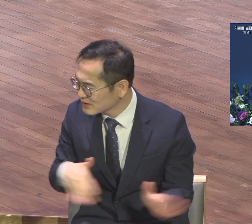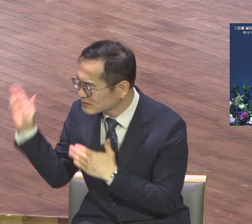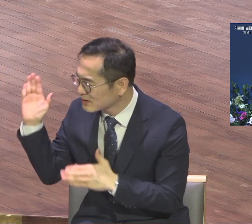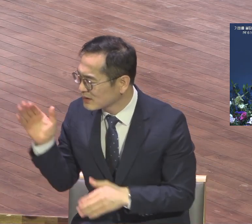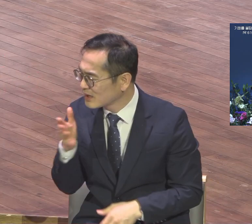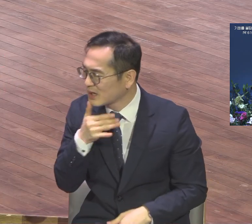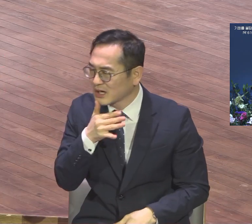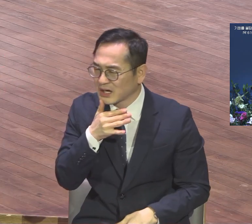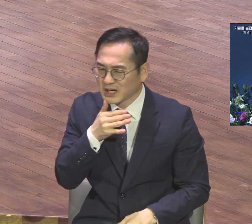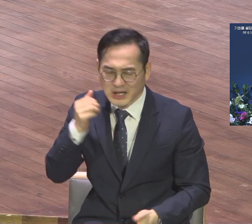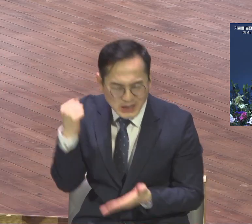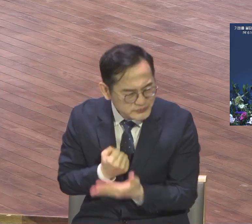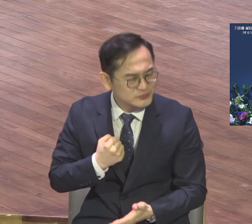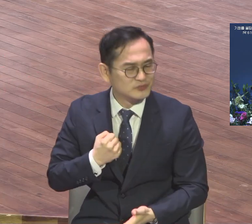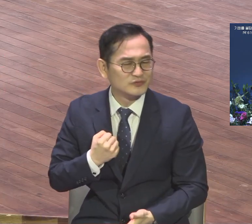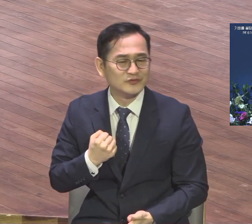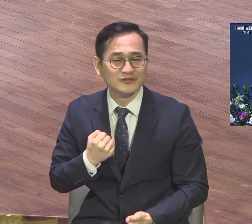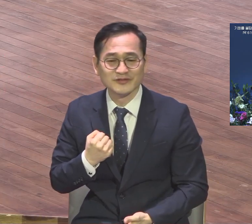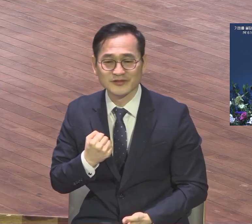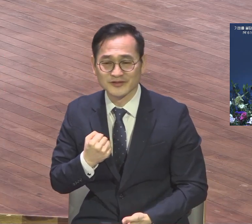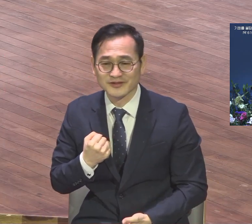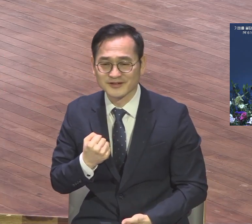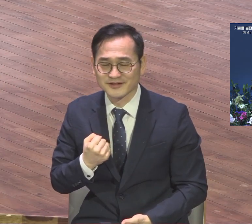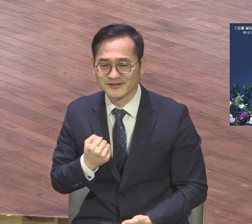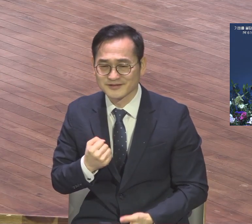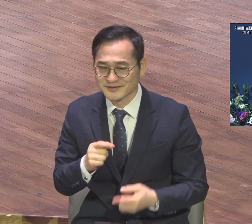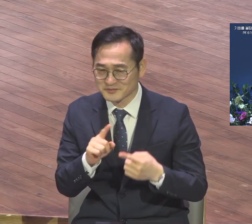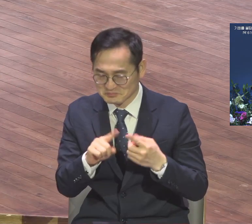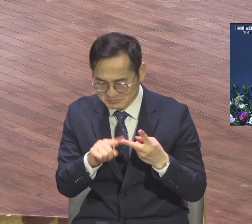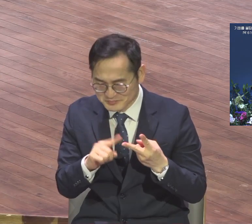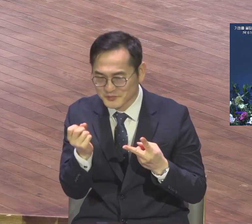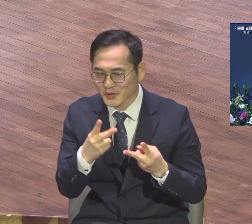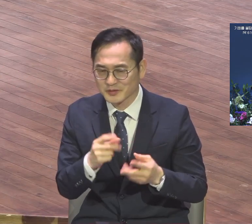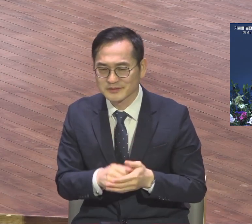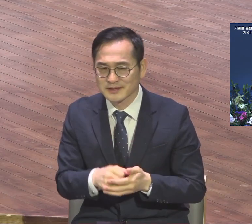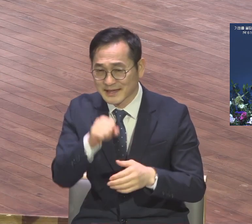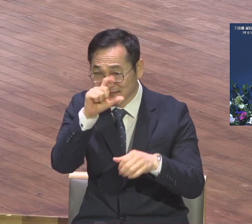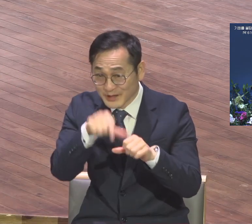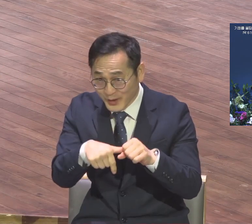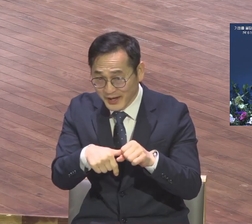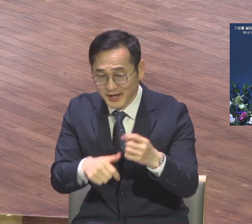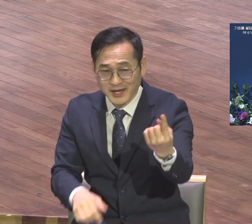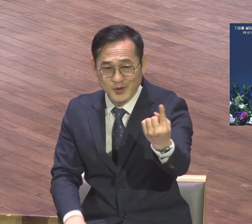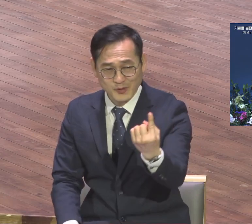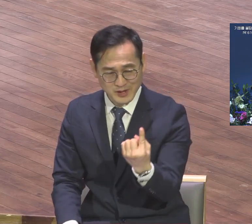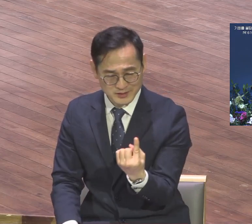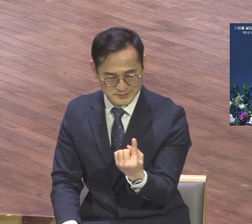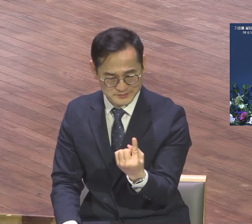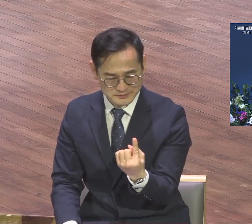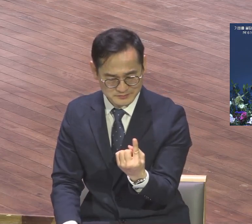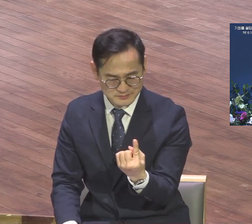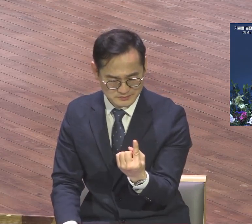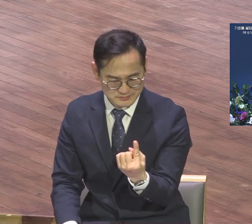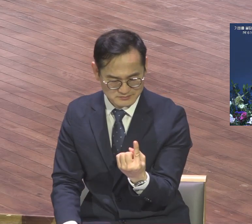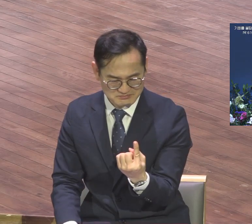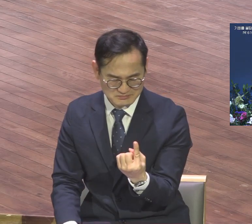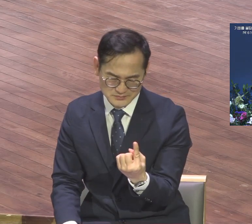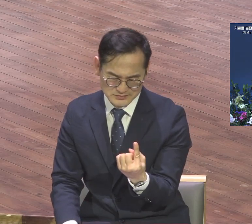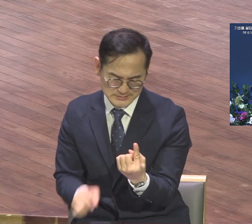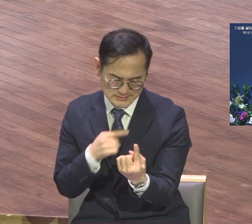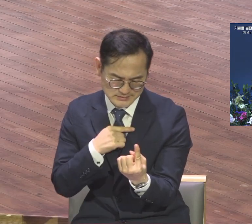찬스였는데 잡았어야 되는데 깨닫죠. 또 어떤 사람은 기회가 왔는데